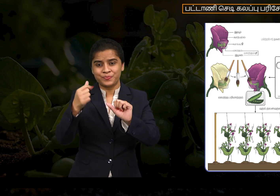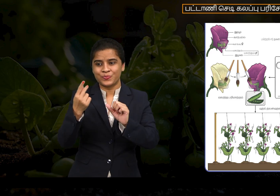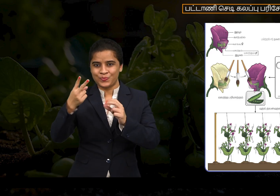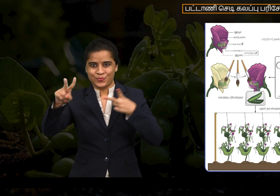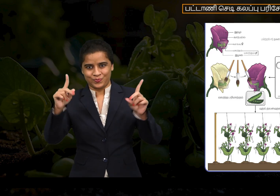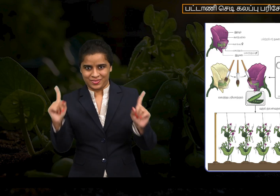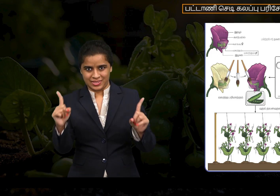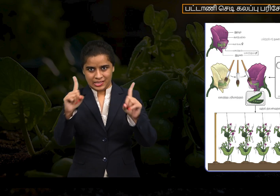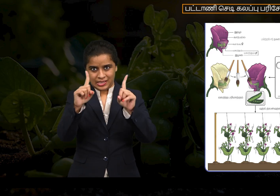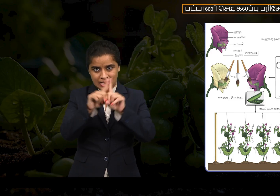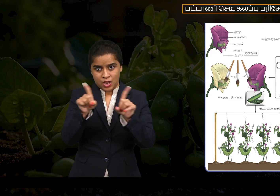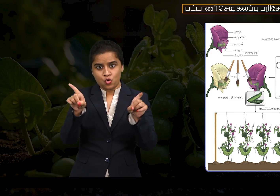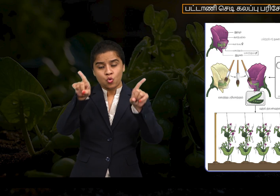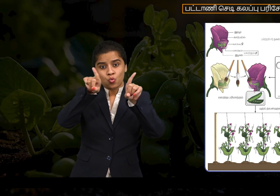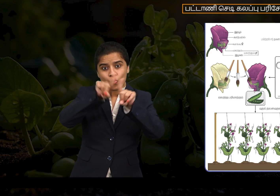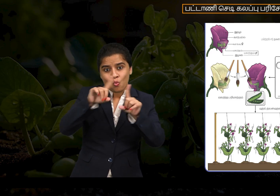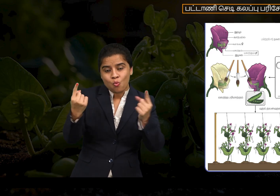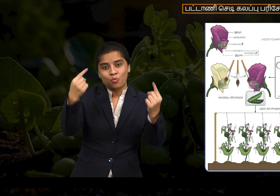கலப்பு சோதனைகள் செய்தார்.